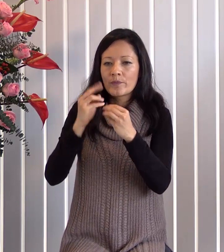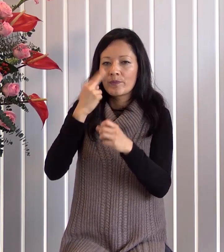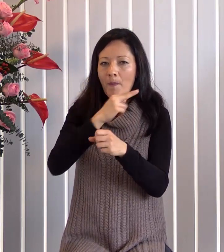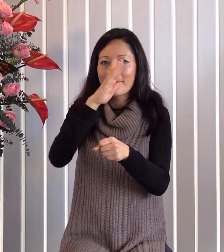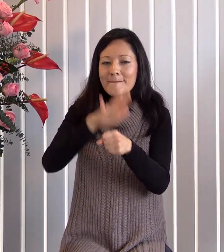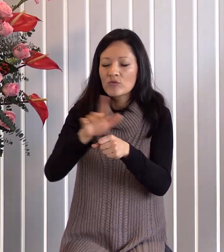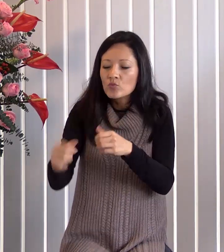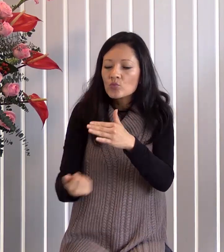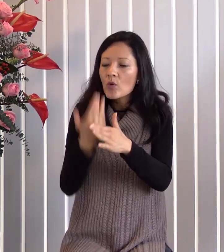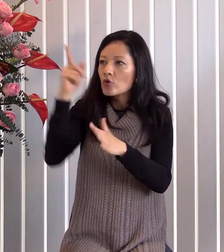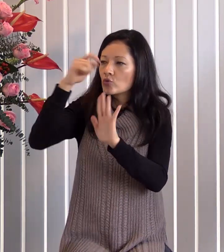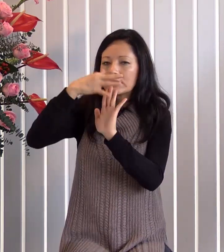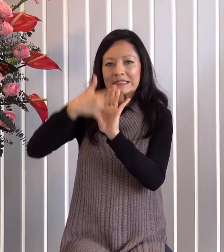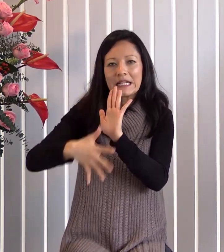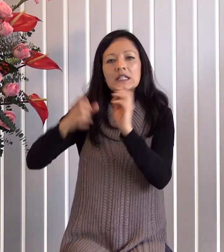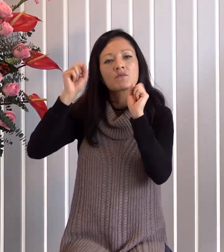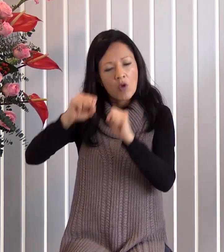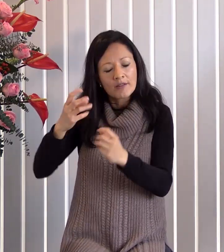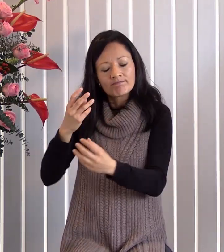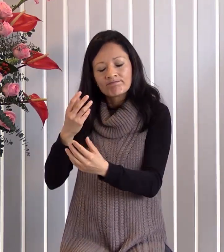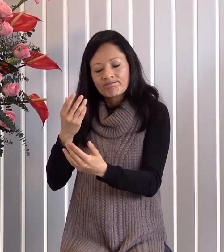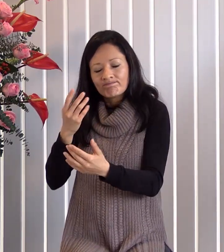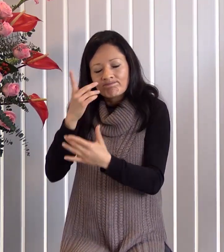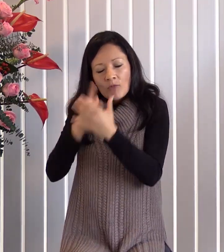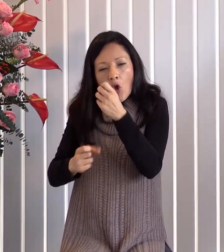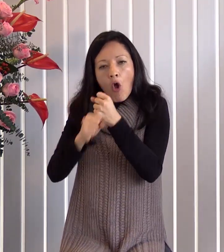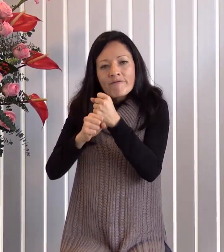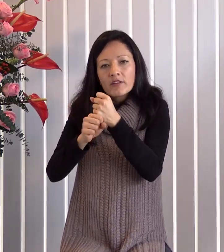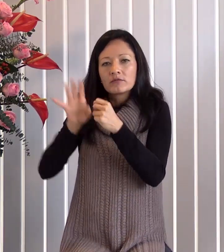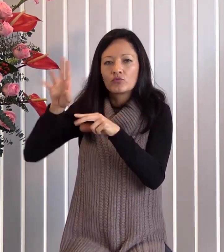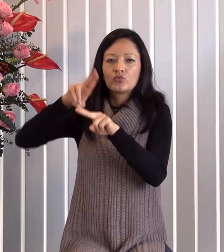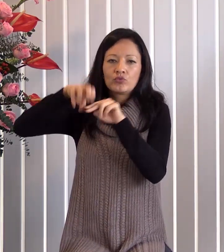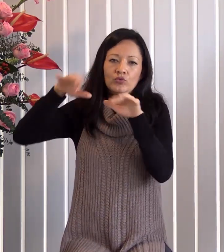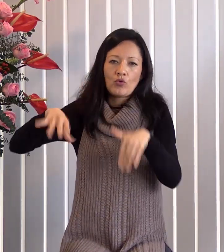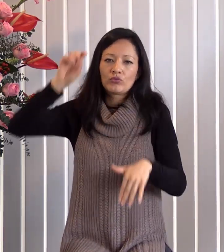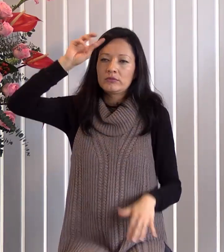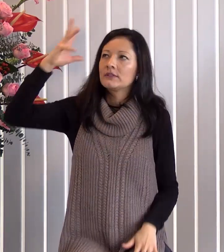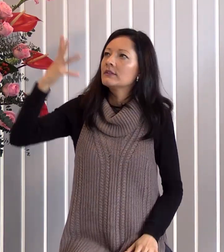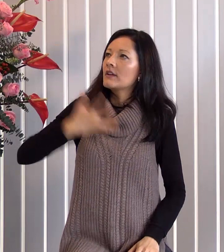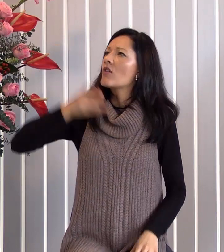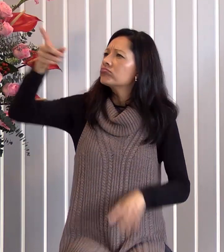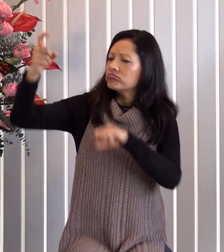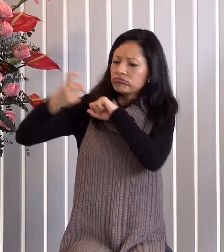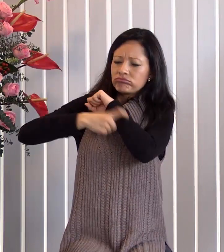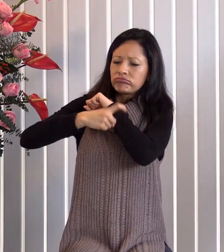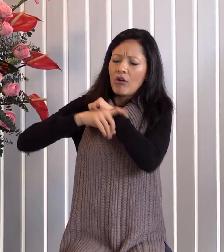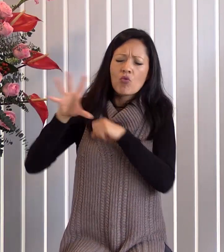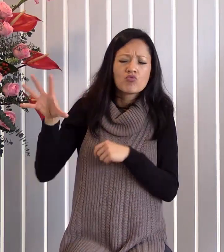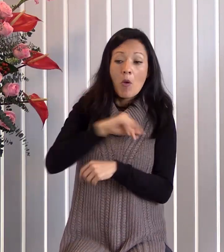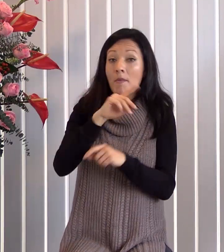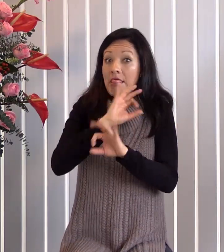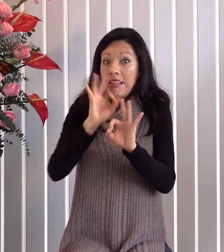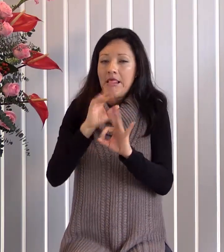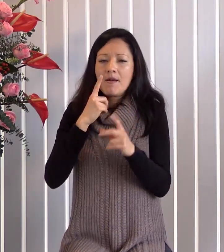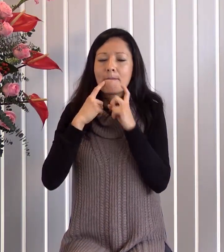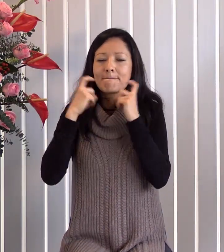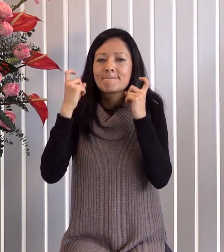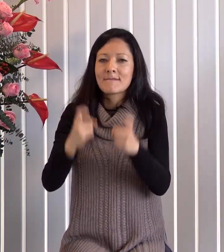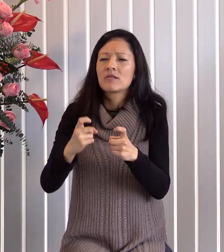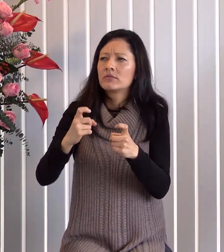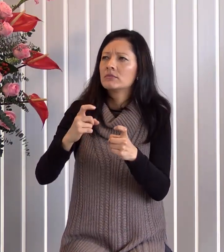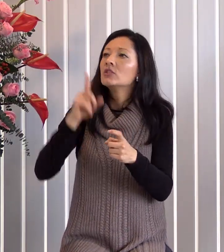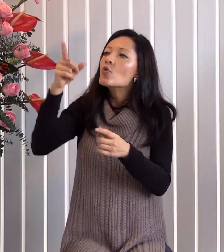podemos acercarnos confiadamente al trono de la gracia. Porque tú fuiste tentado en todo, pero sin pecado. Y